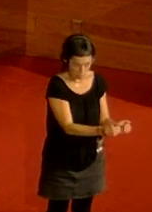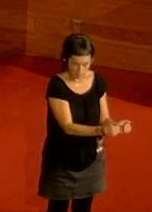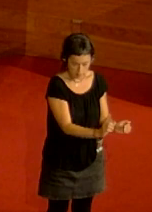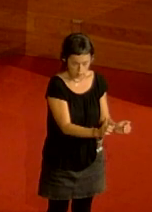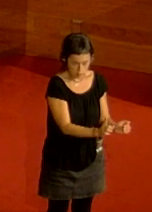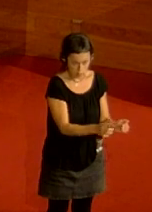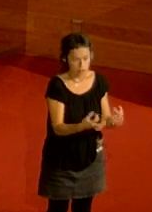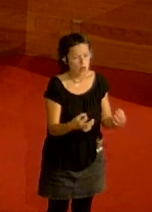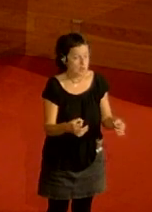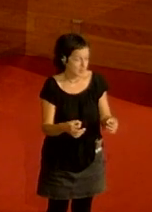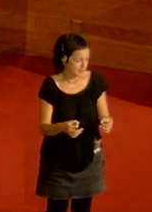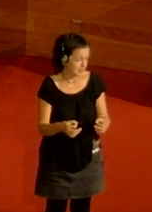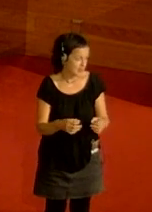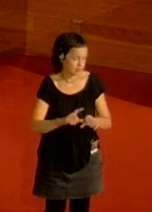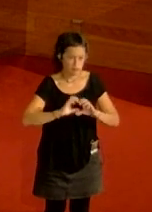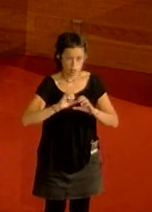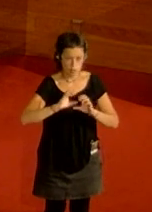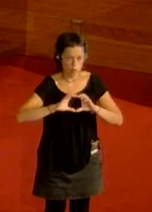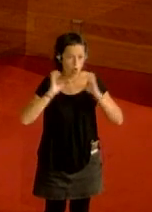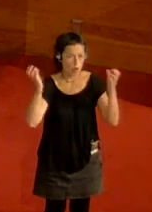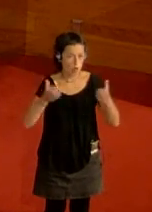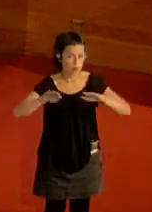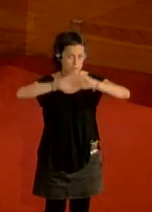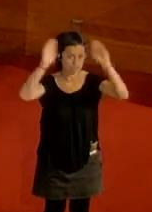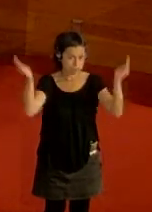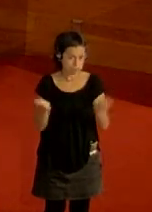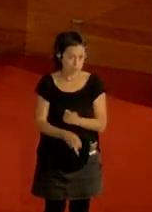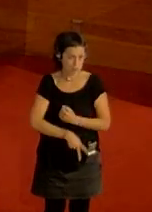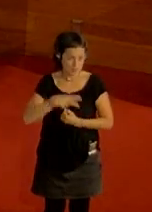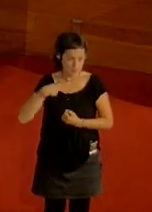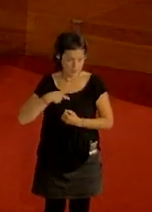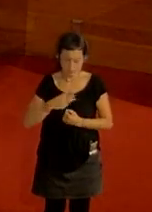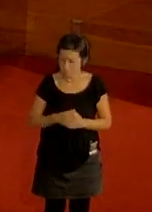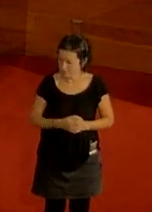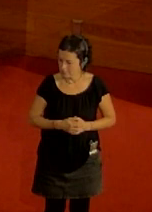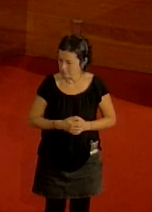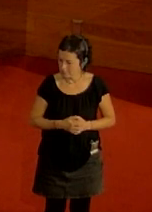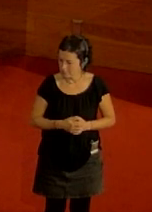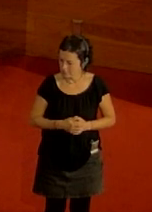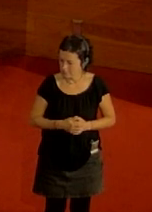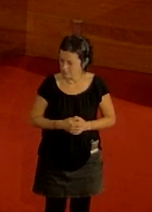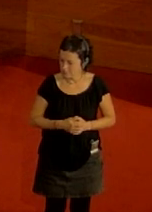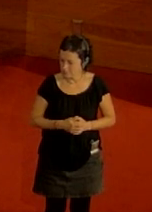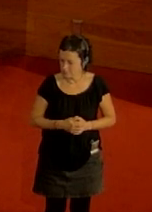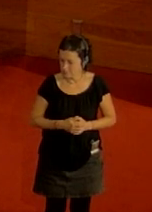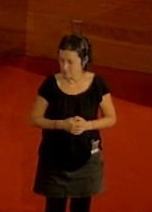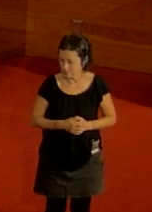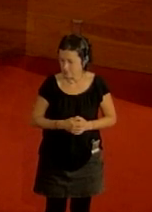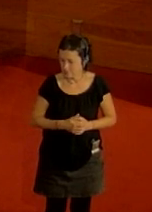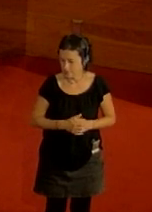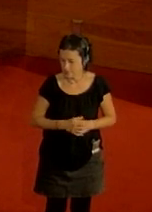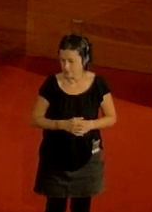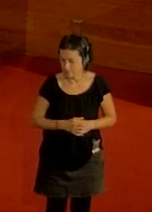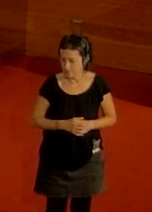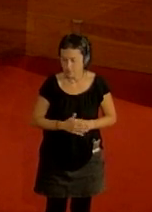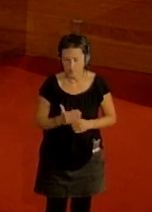a escala eh a escala global e eh un elemento a a detenernos